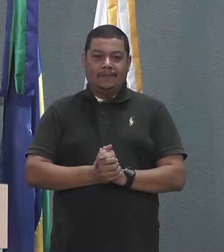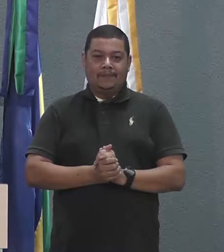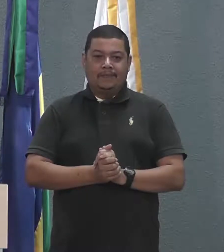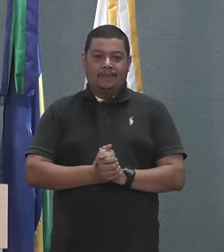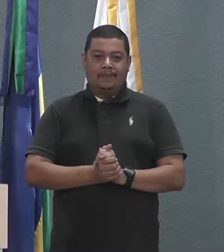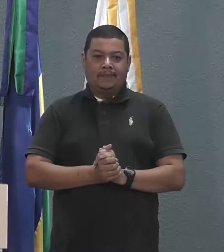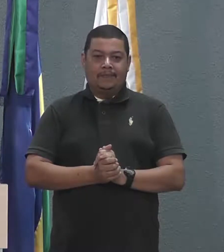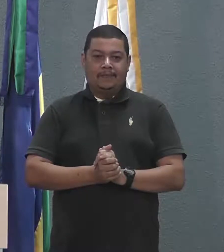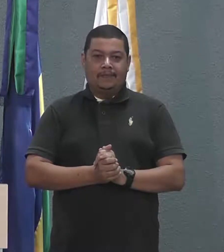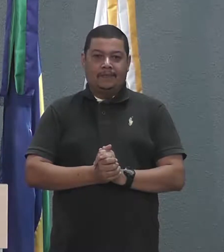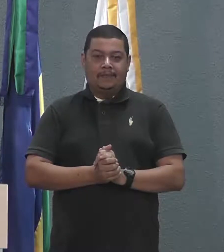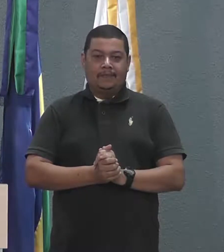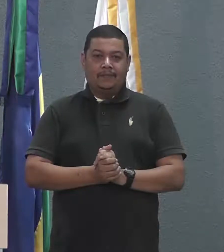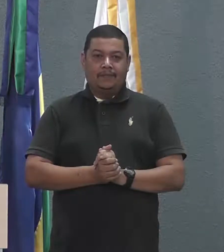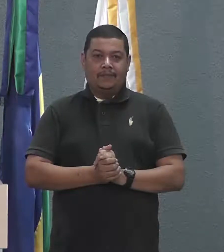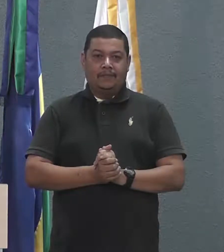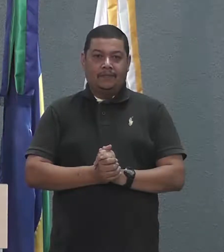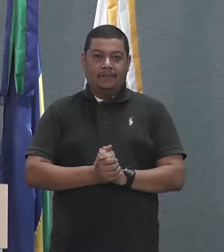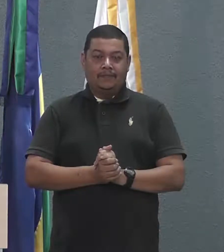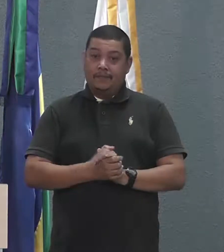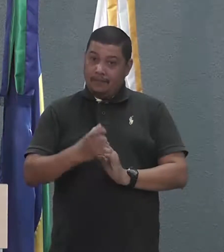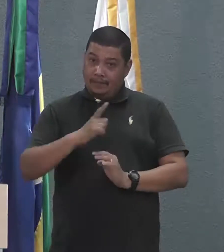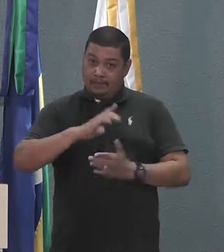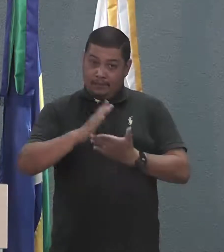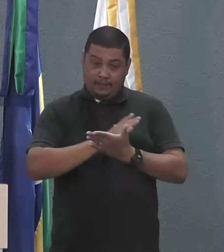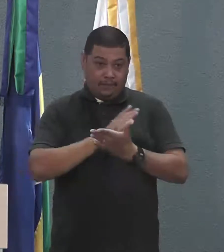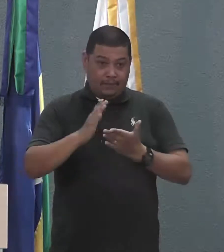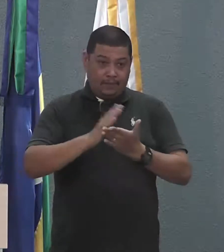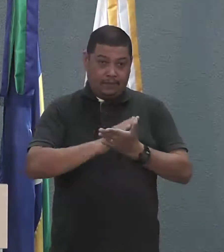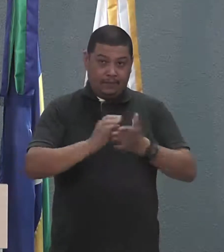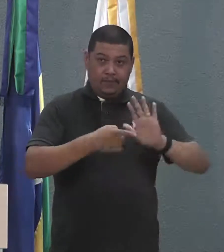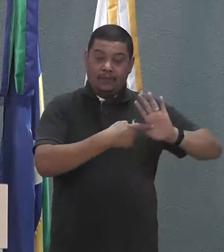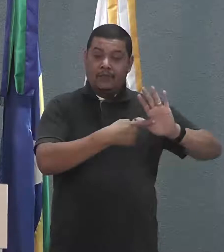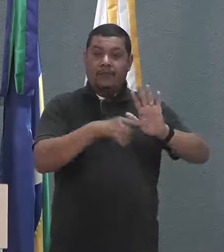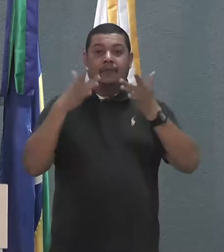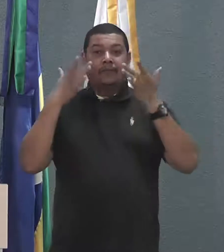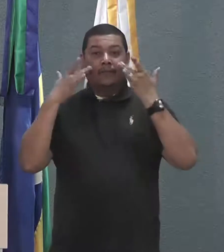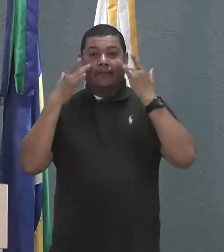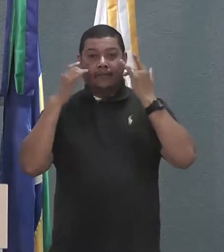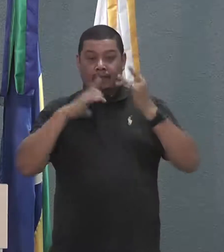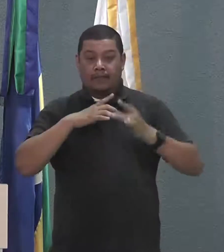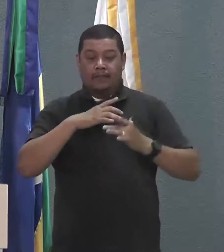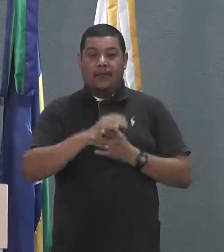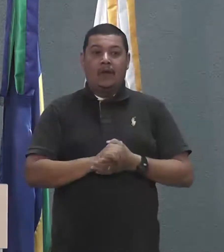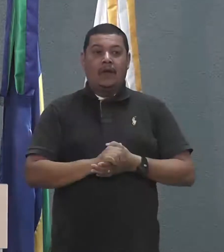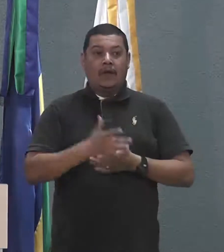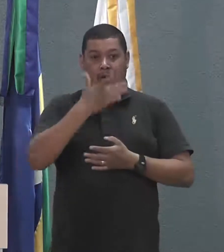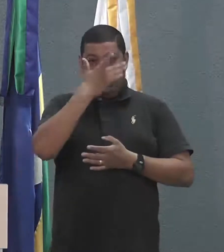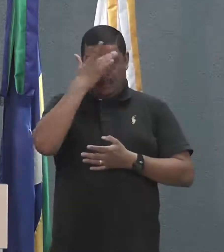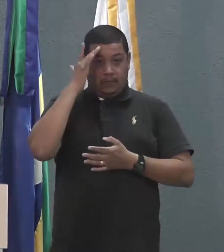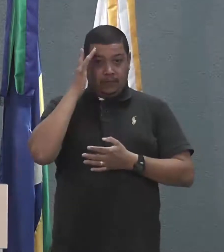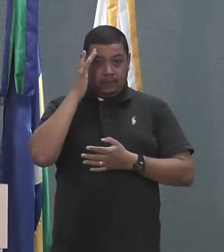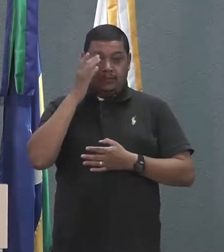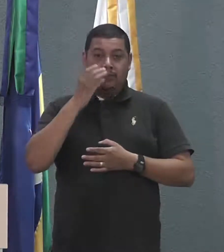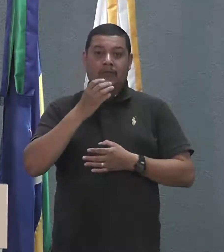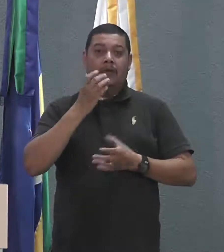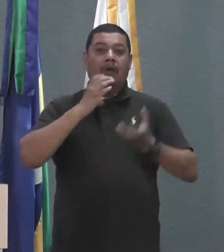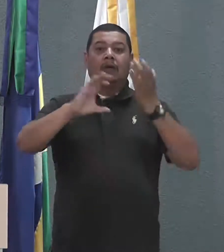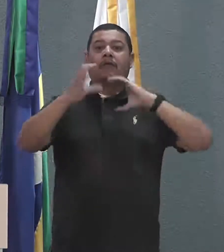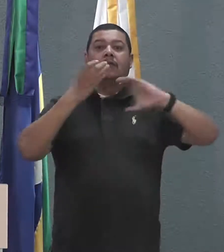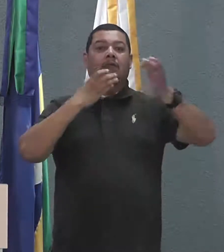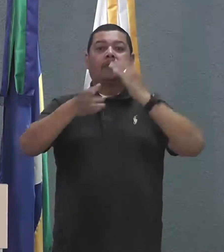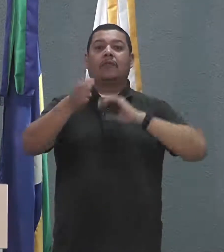E teve alguns shows bacana, como o cantor gospel Regis Danese, para